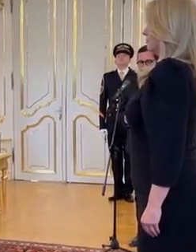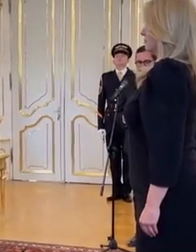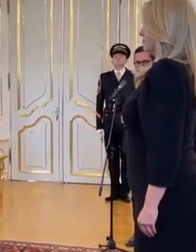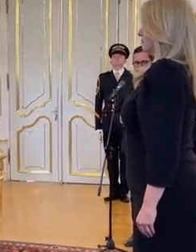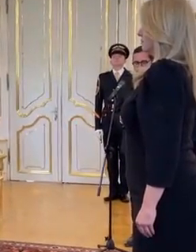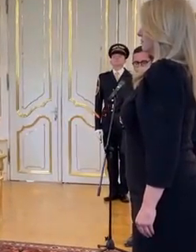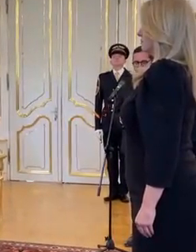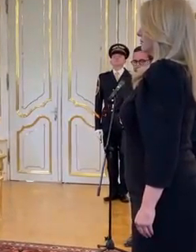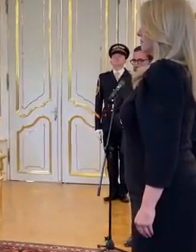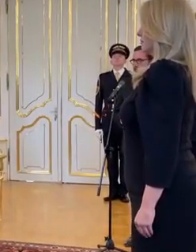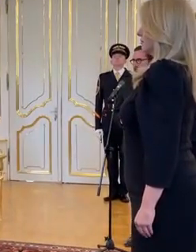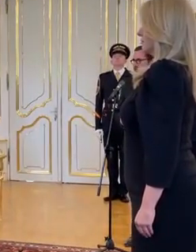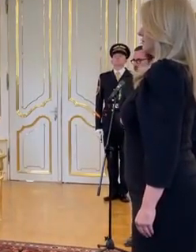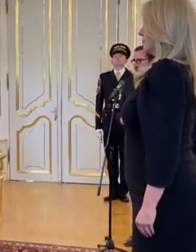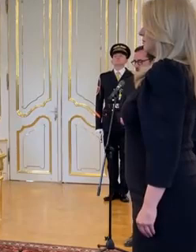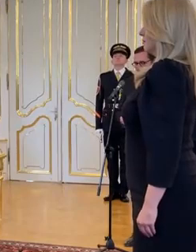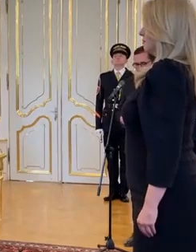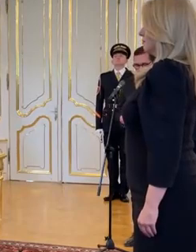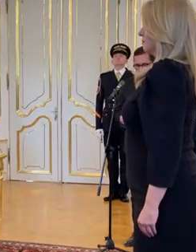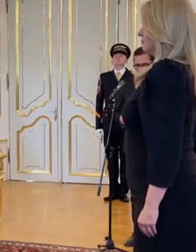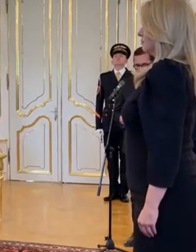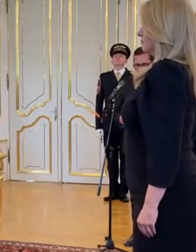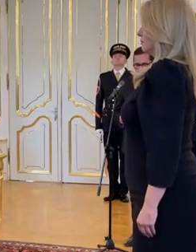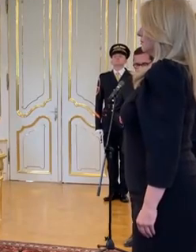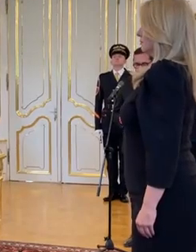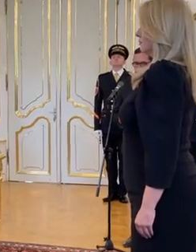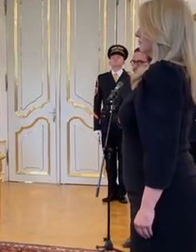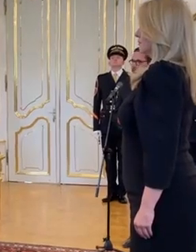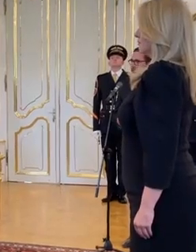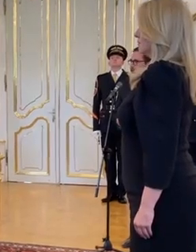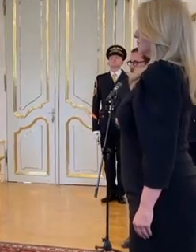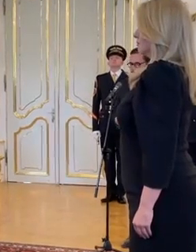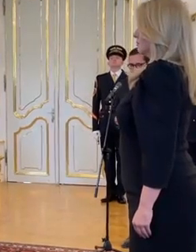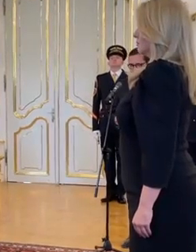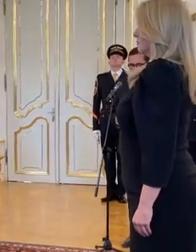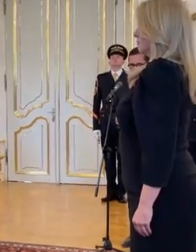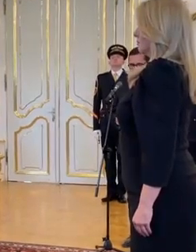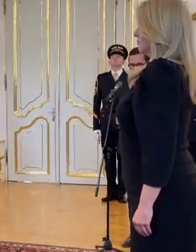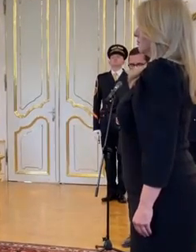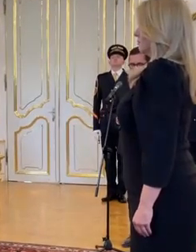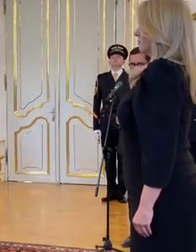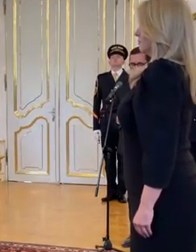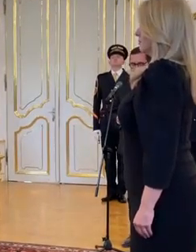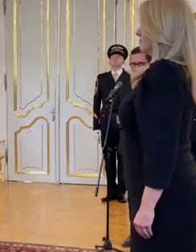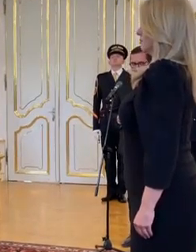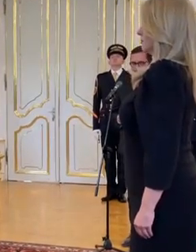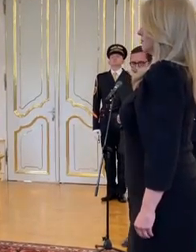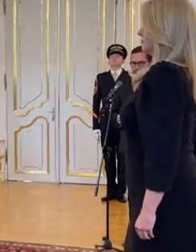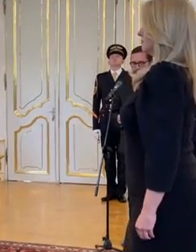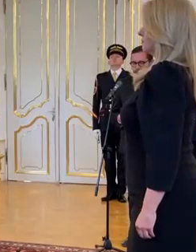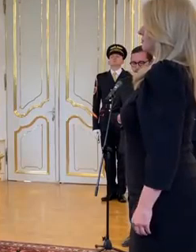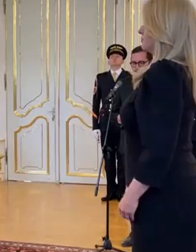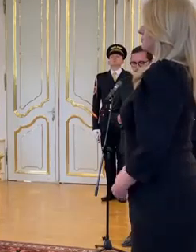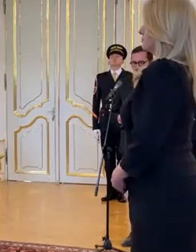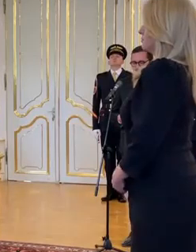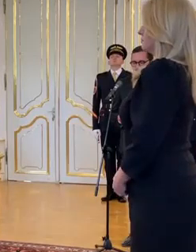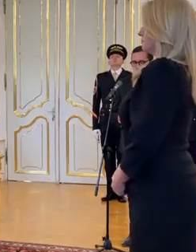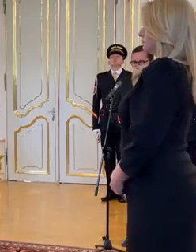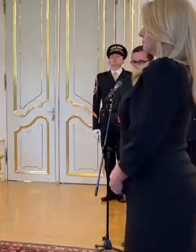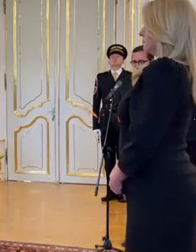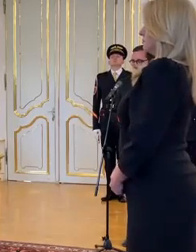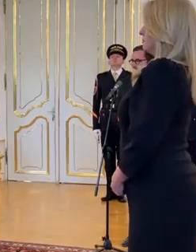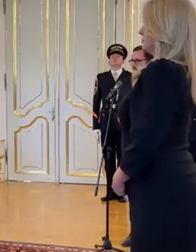vedy, výskumu a športu, vážený prítomný. Dovolte, aby som uviedol ústavný akt prijatia demisií členov